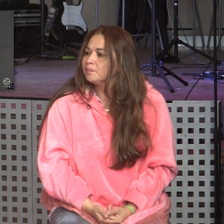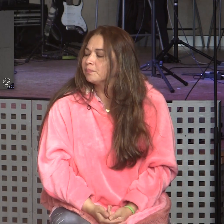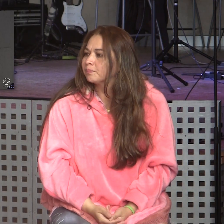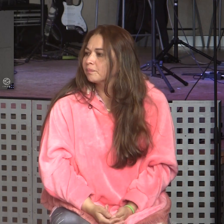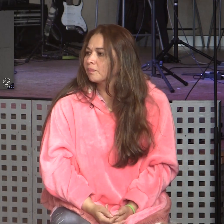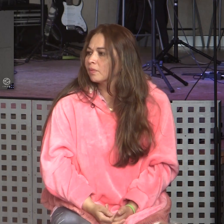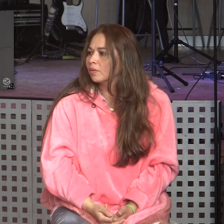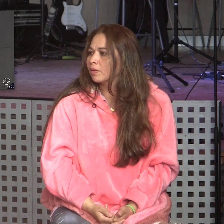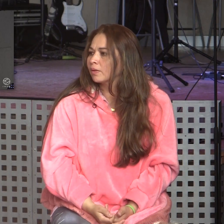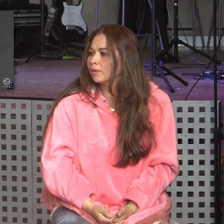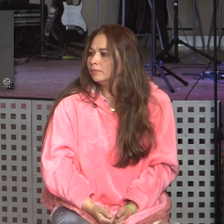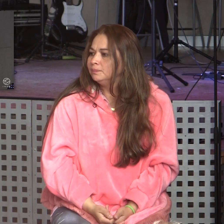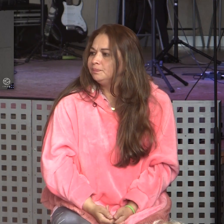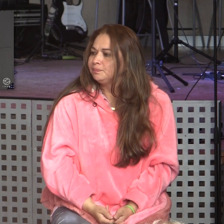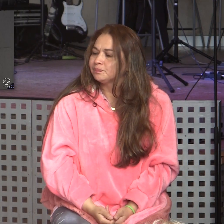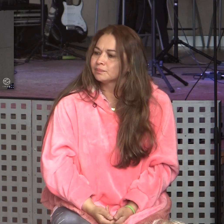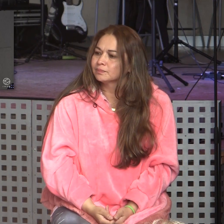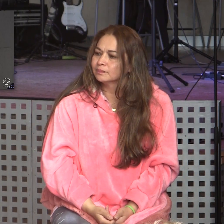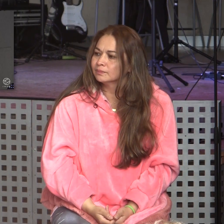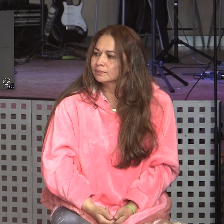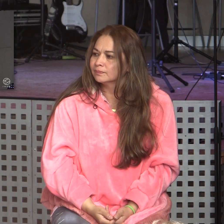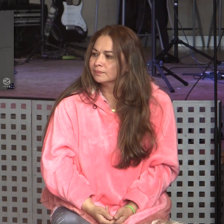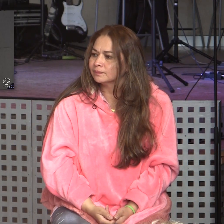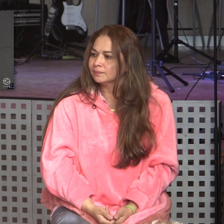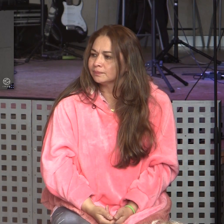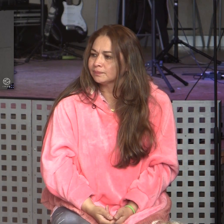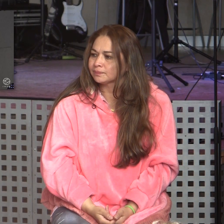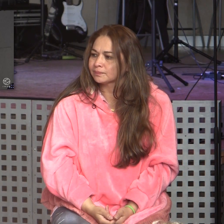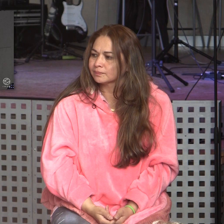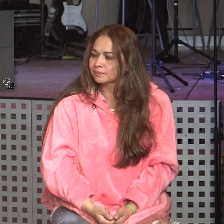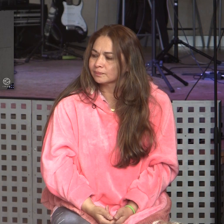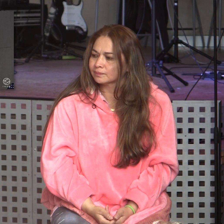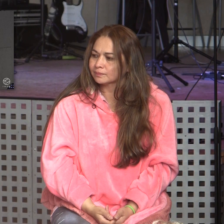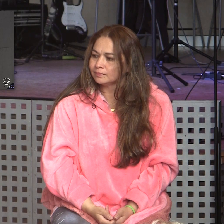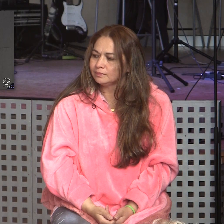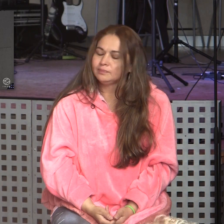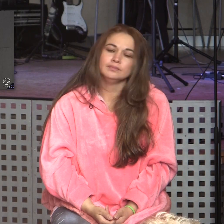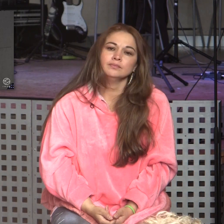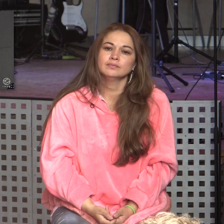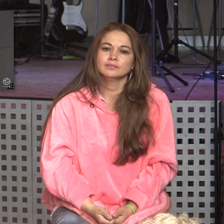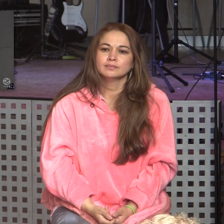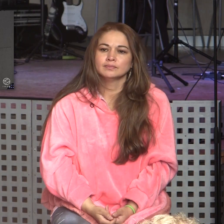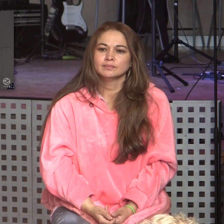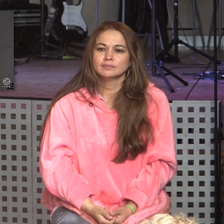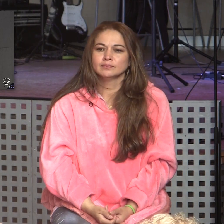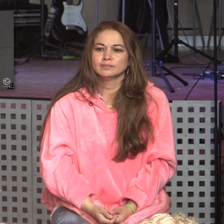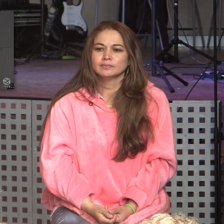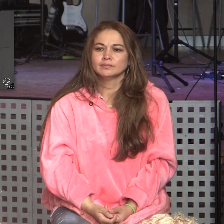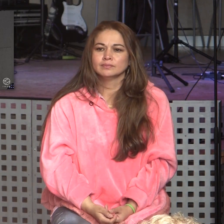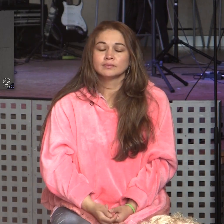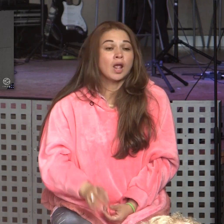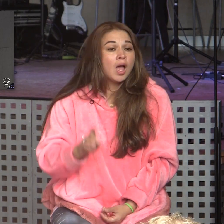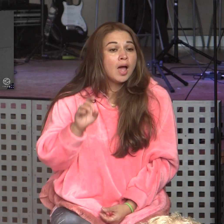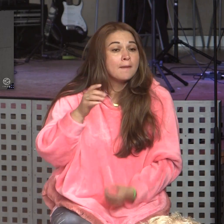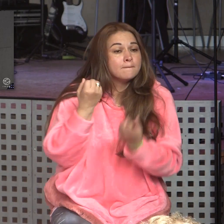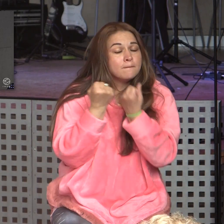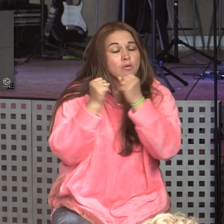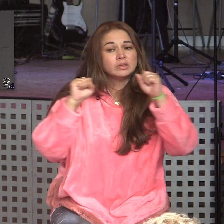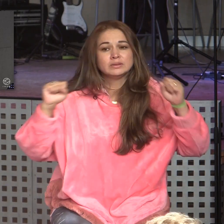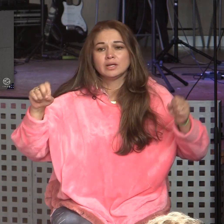Porque dice, y si lo tomamos al pie de la letra, viendo al invisible.